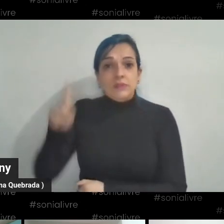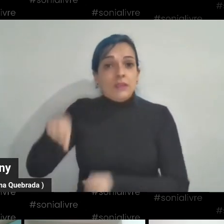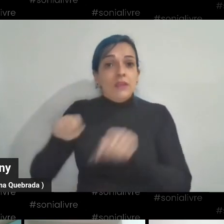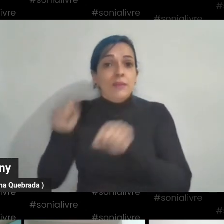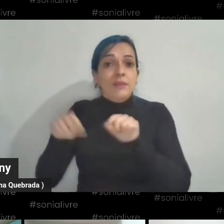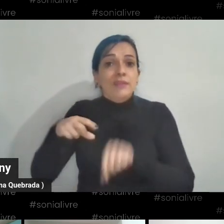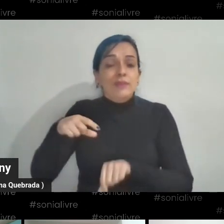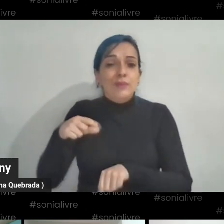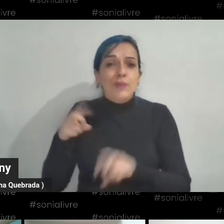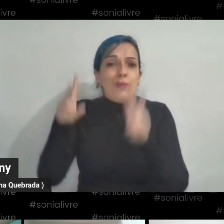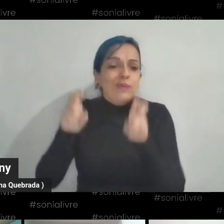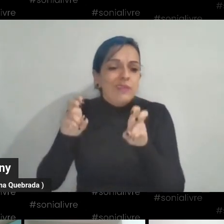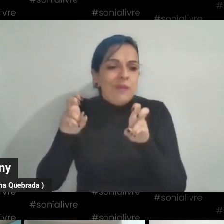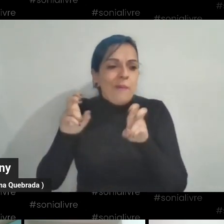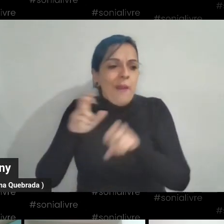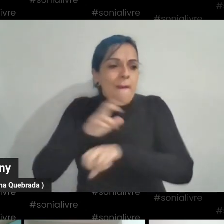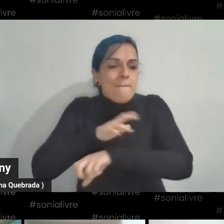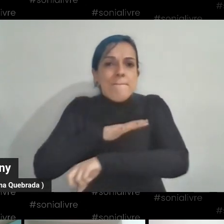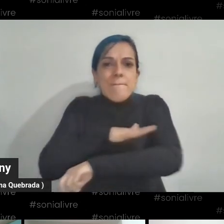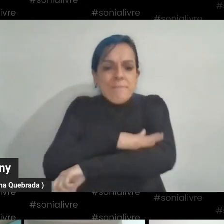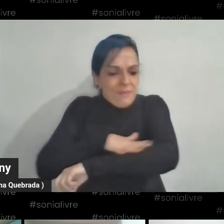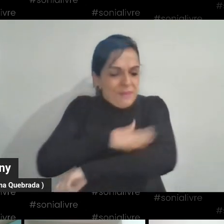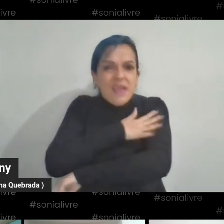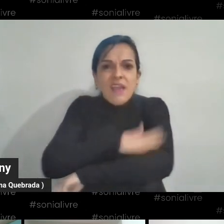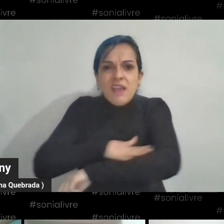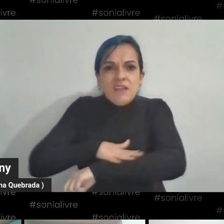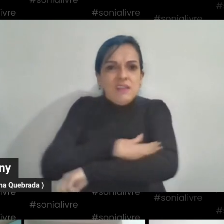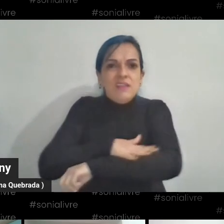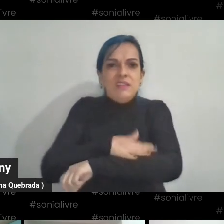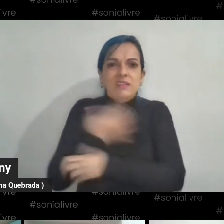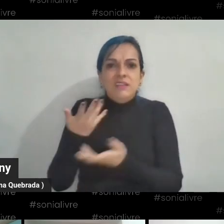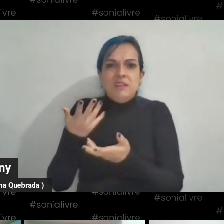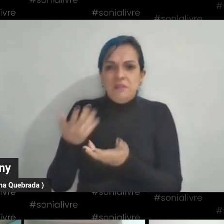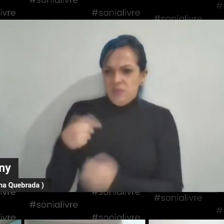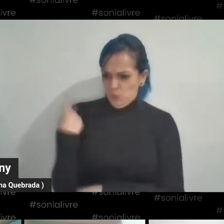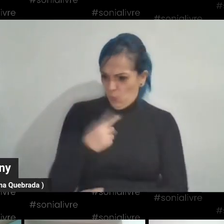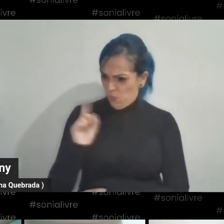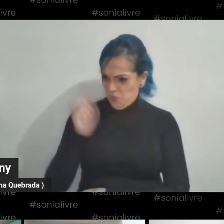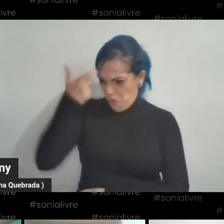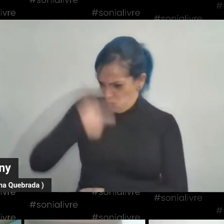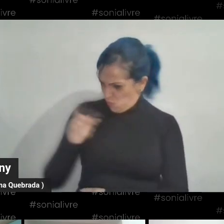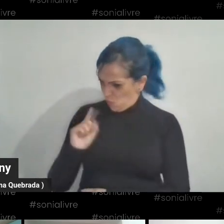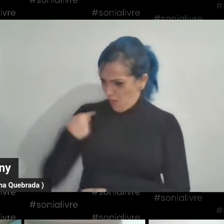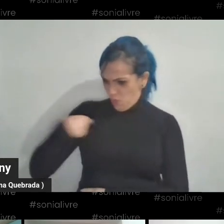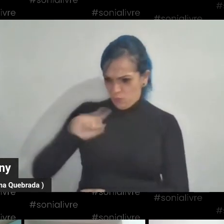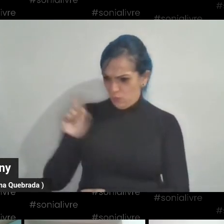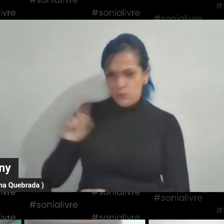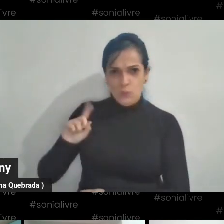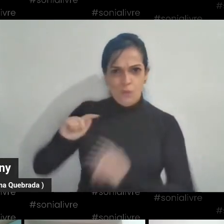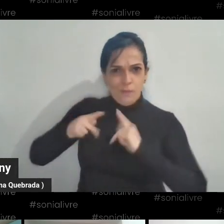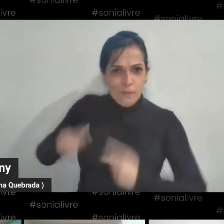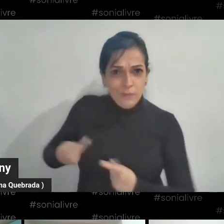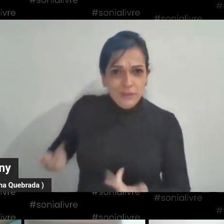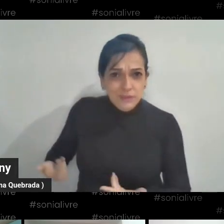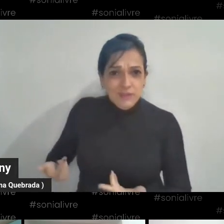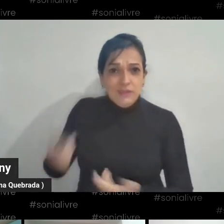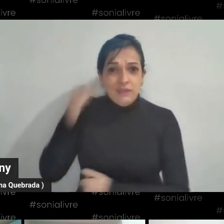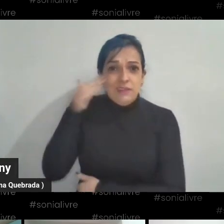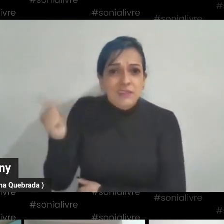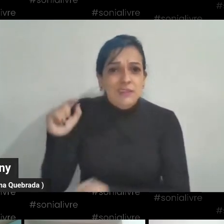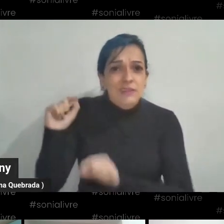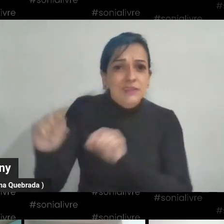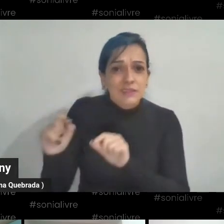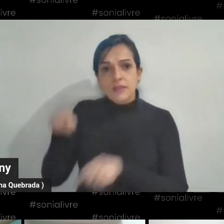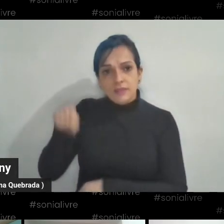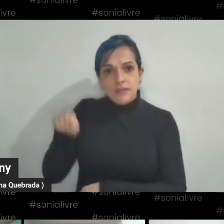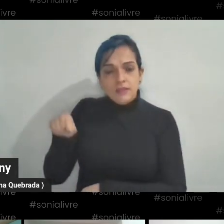pele não nos tornasse humanos, né? E Dona sabemos, inclusive, Luísa, que a igreja contribuiu para isso,